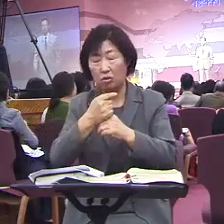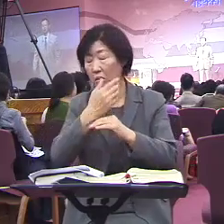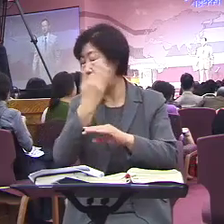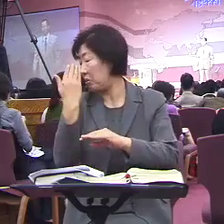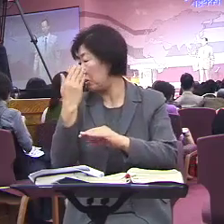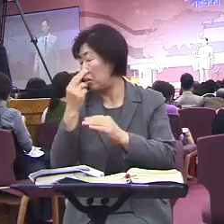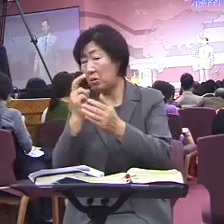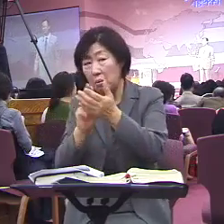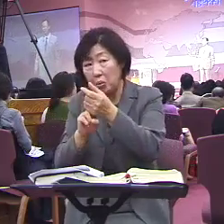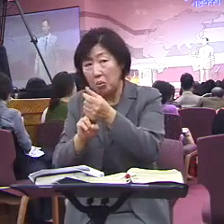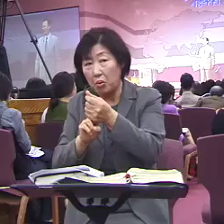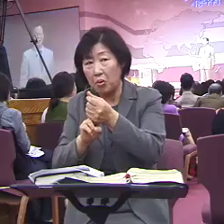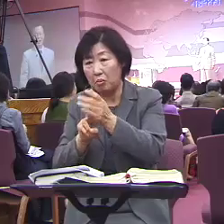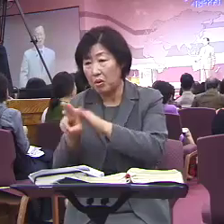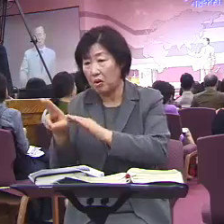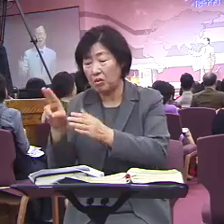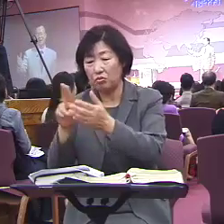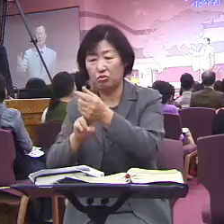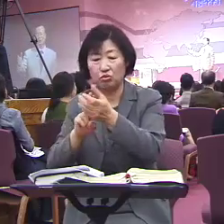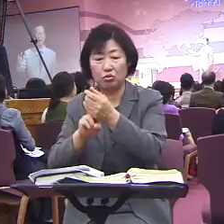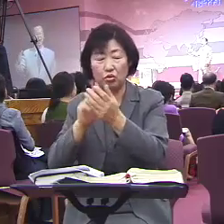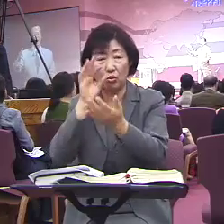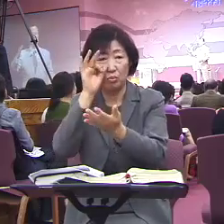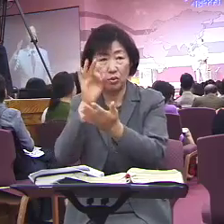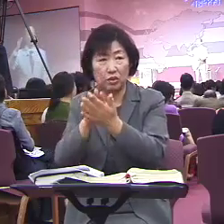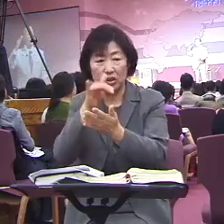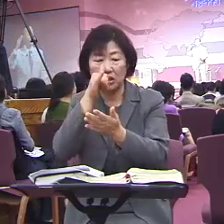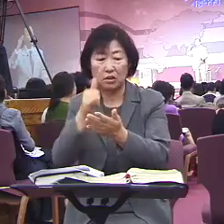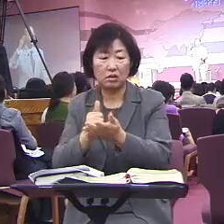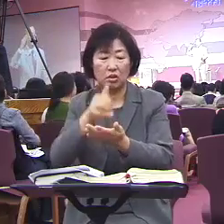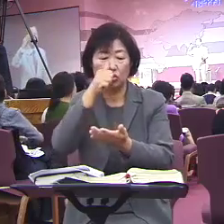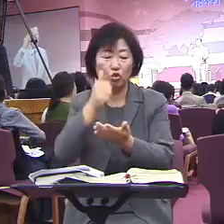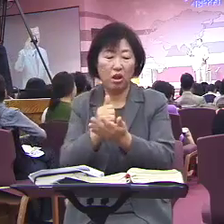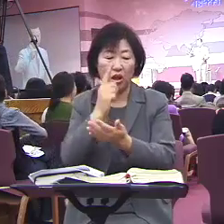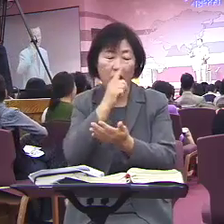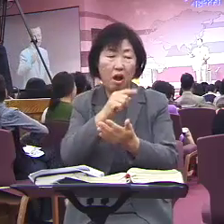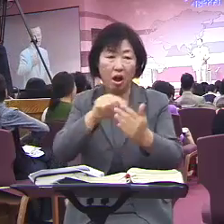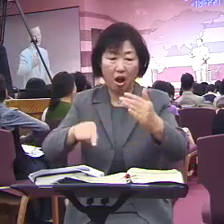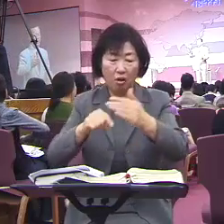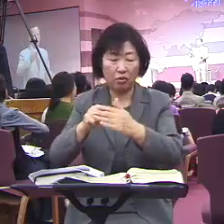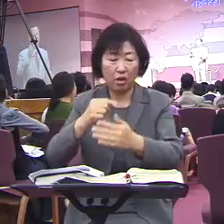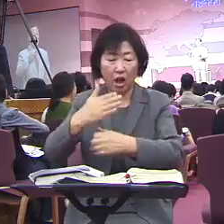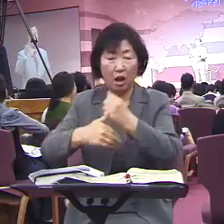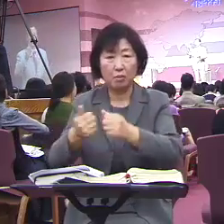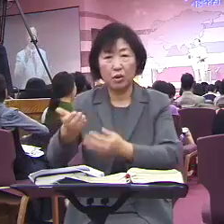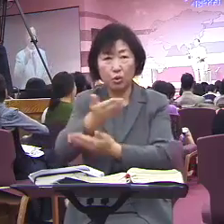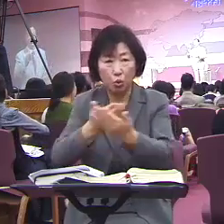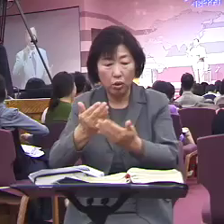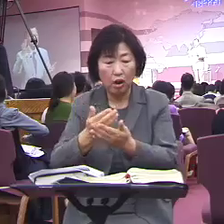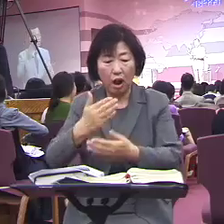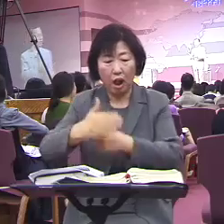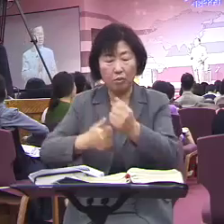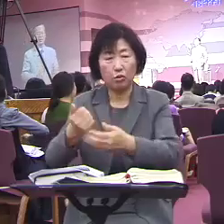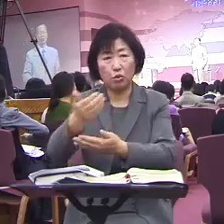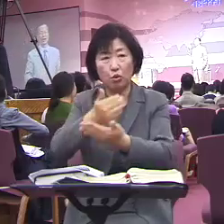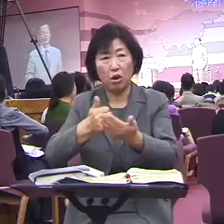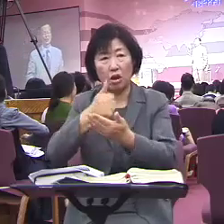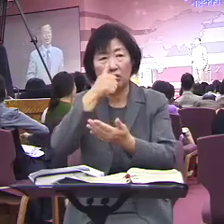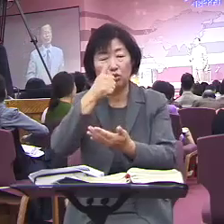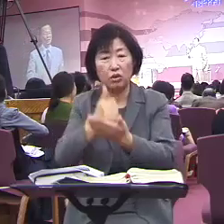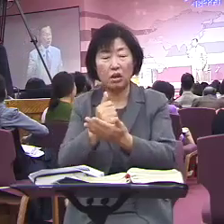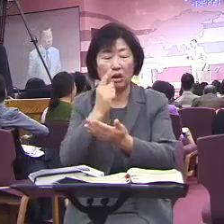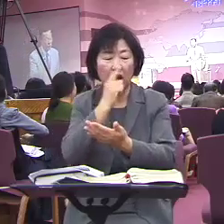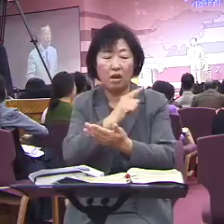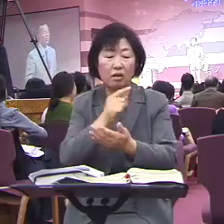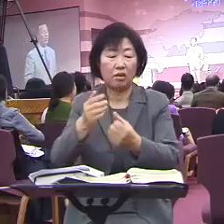숨어있는 모습을 볼 수가 있습니다. 죄악 가운데 하나님의 그 교제, 죄악 때문에 하나님과의 교제가 끊어진